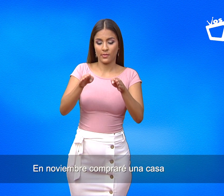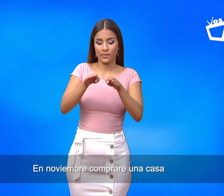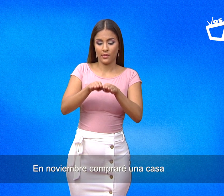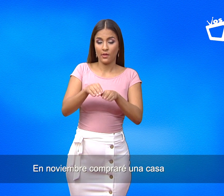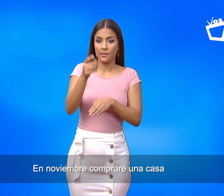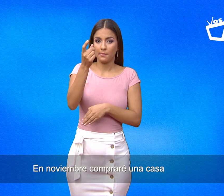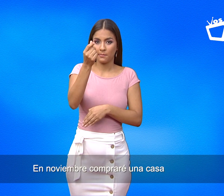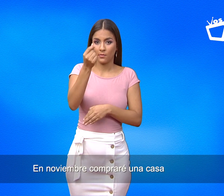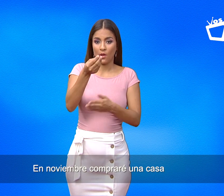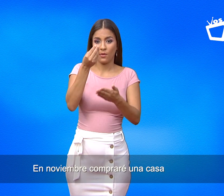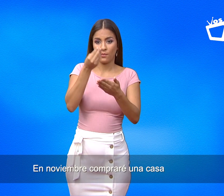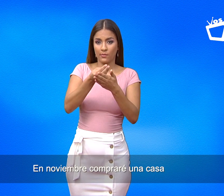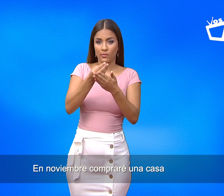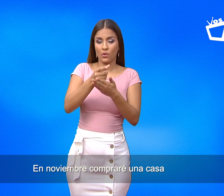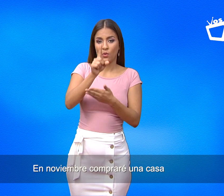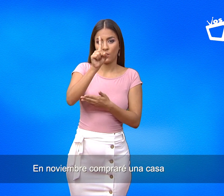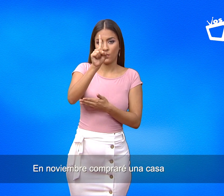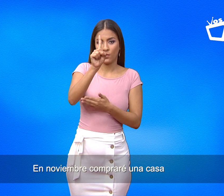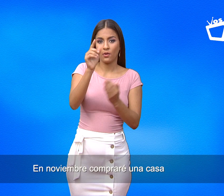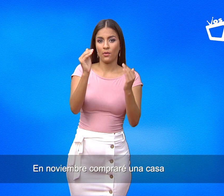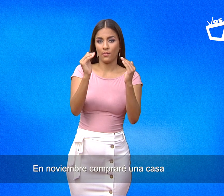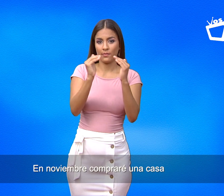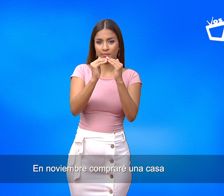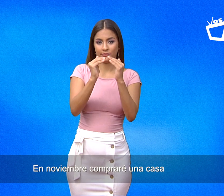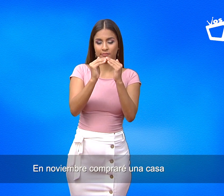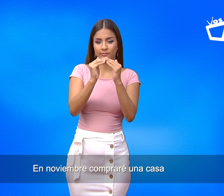en noviembre compraré una casa